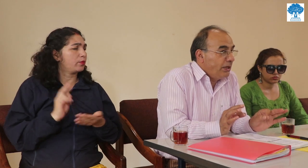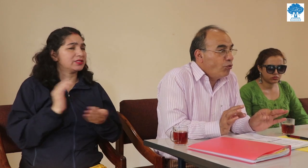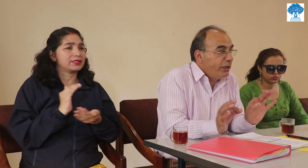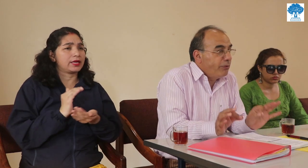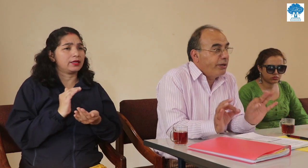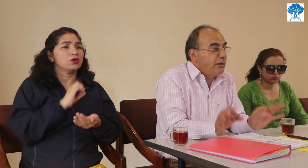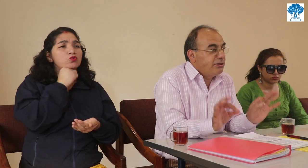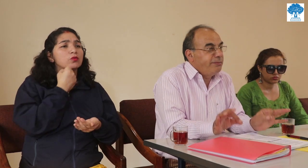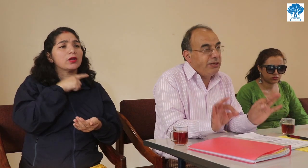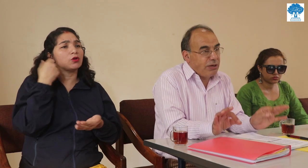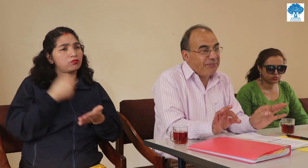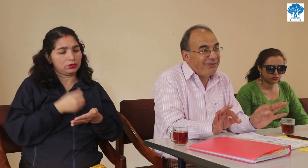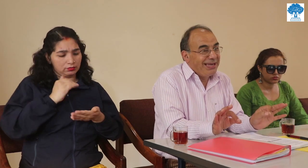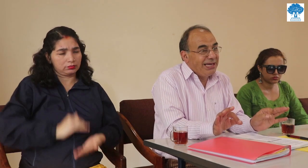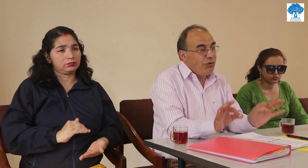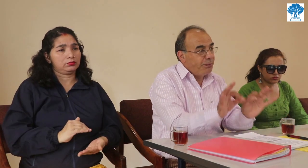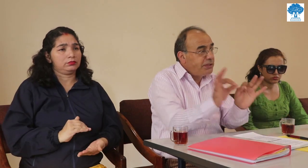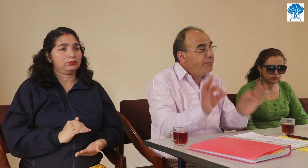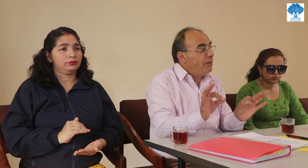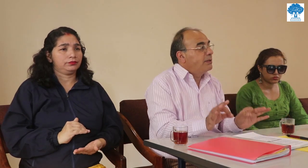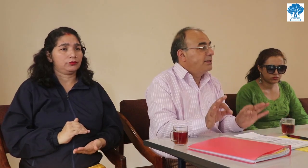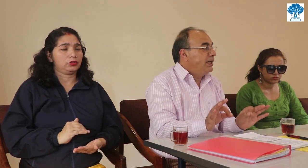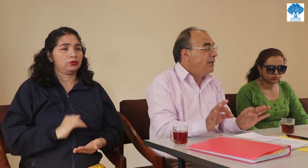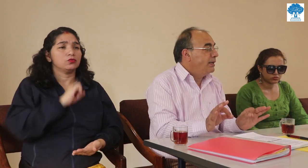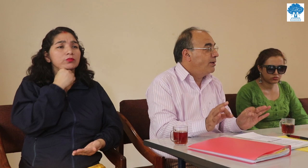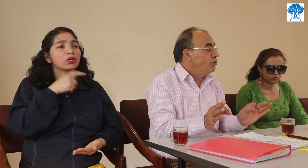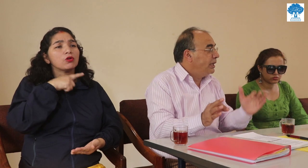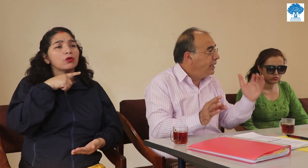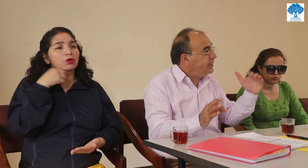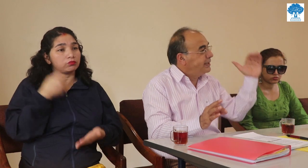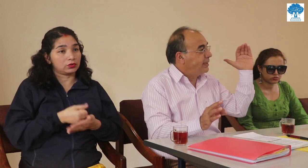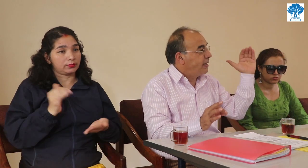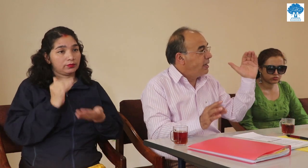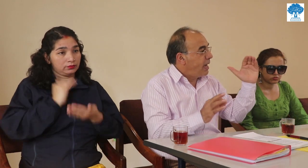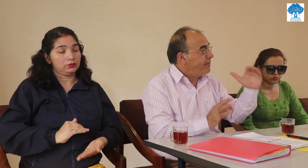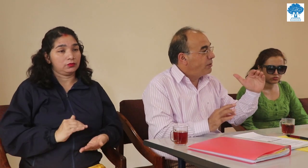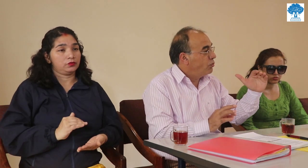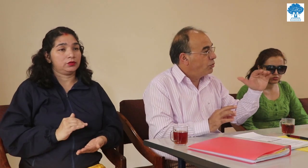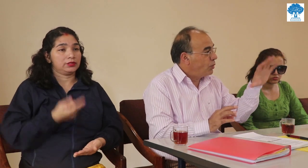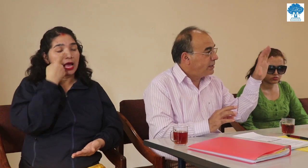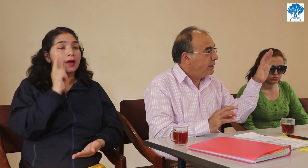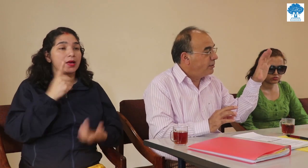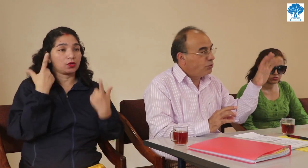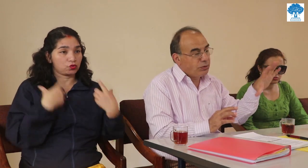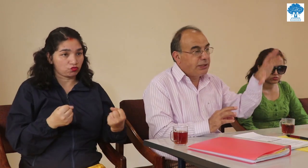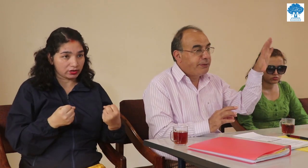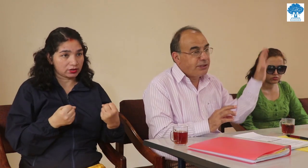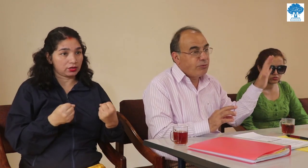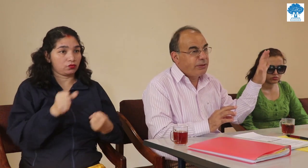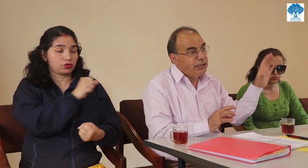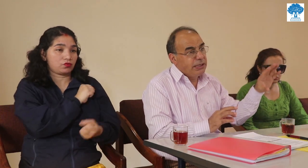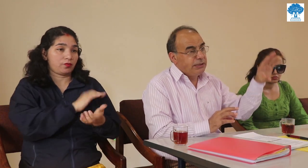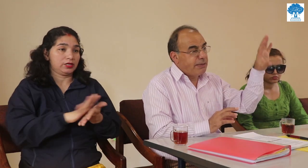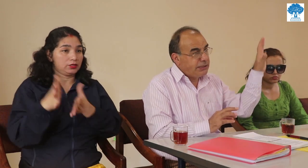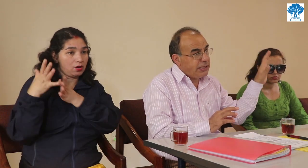बच्चा चाहिँ उमेर नपुगिकन जन्मिने कुरा र यो प्रिटर्म बर्थ चाहिँ अरू धेरै चिजसँग आमाको स्वास्थ्य, उसको चाहिँ